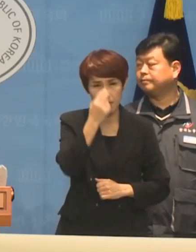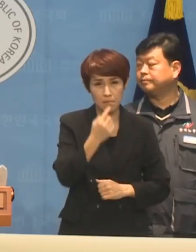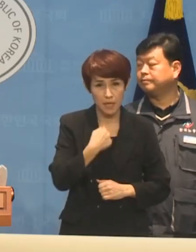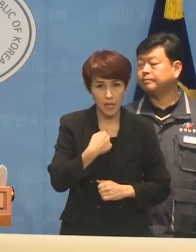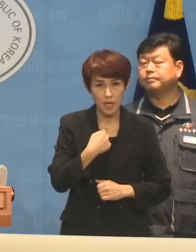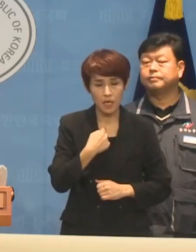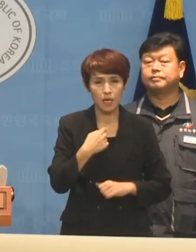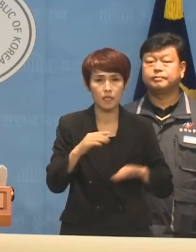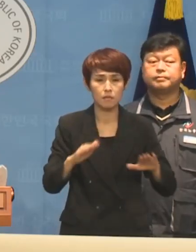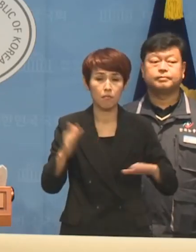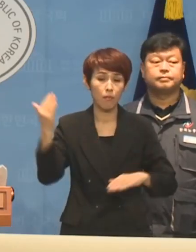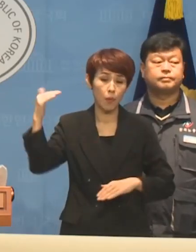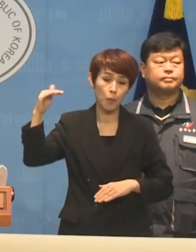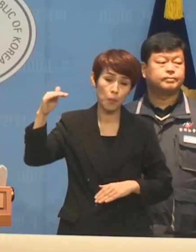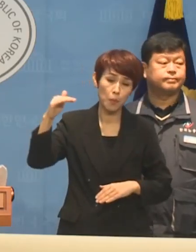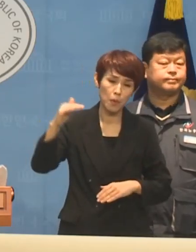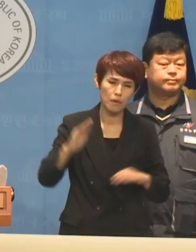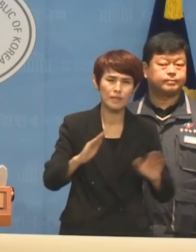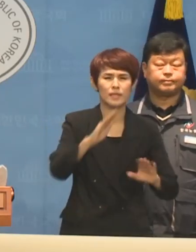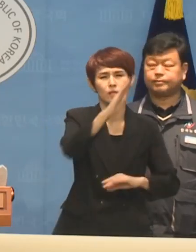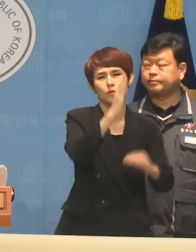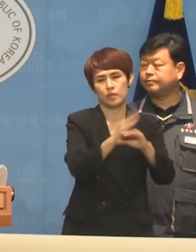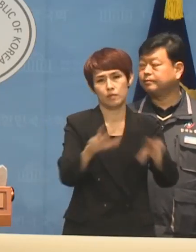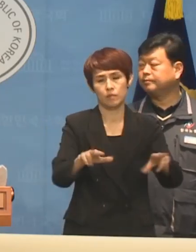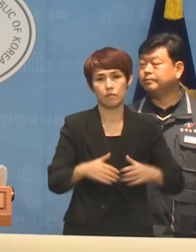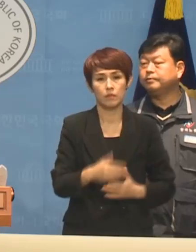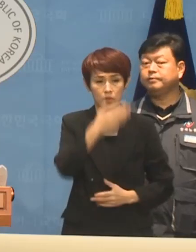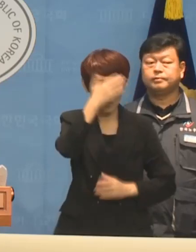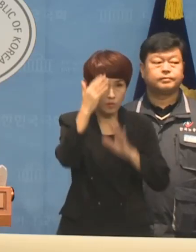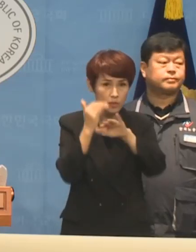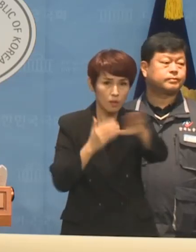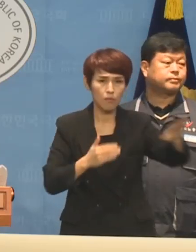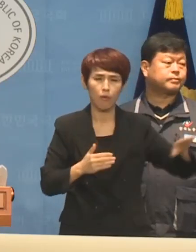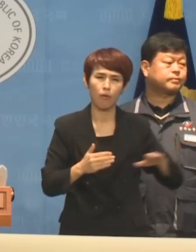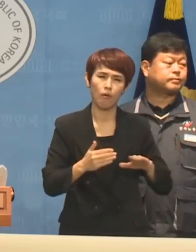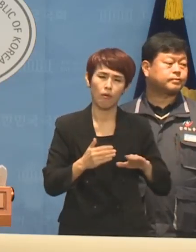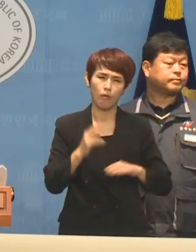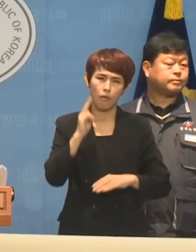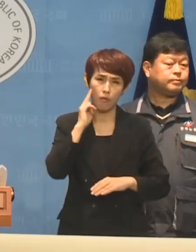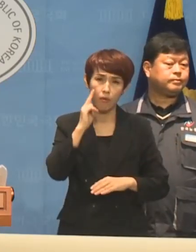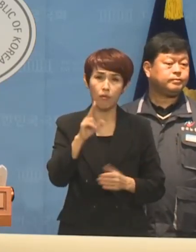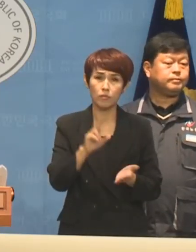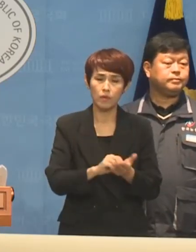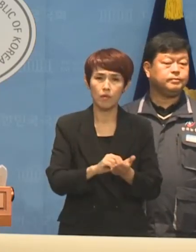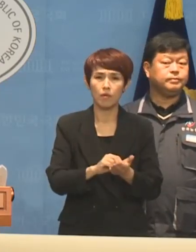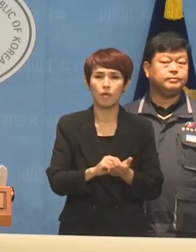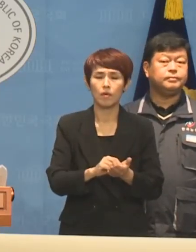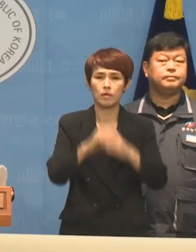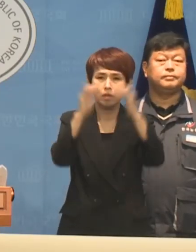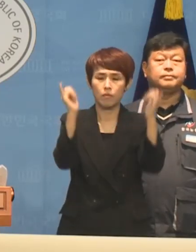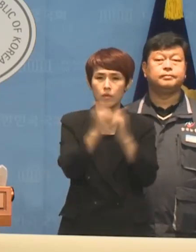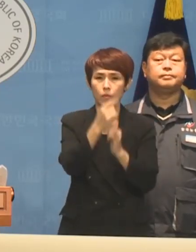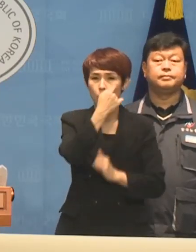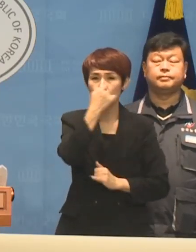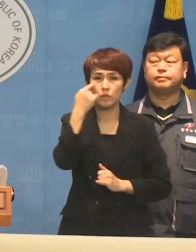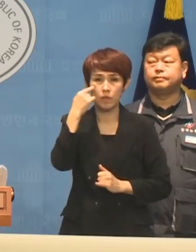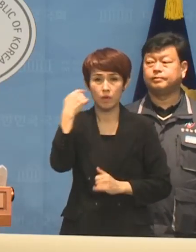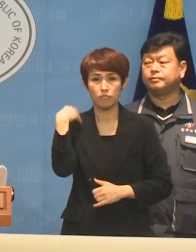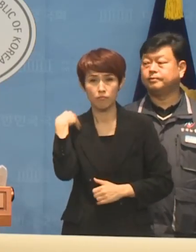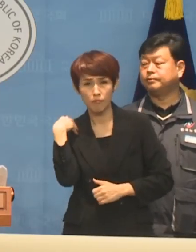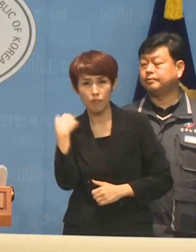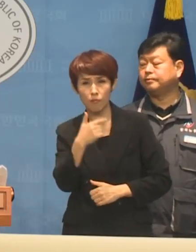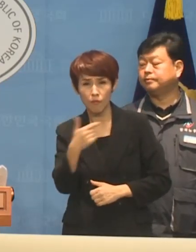증가하기 시작했습니다. 젊은 세대에게 재앙이라는 것은 증가한 사회 보장에 대한 부담이